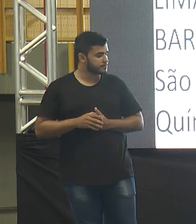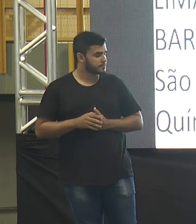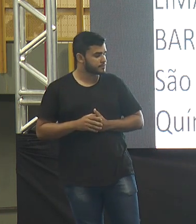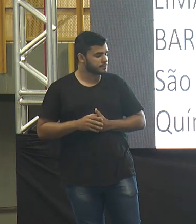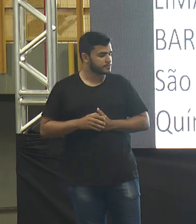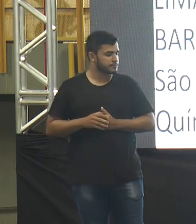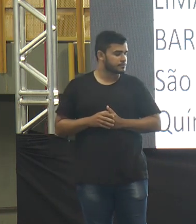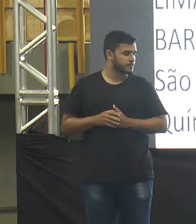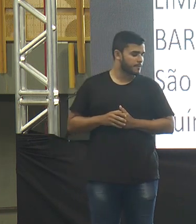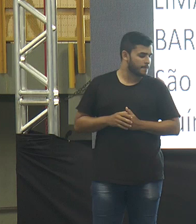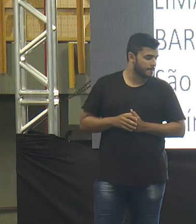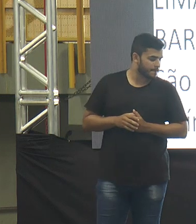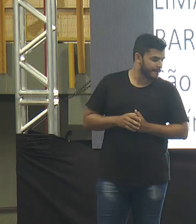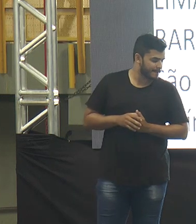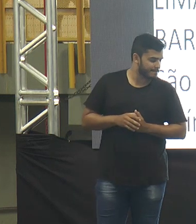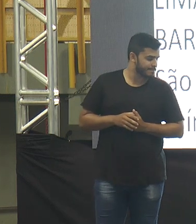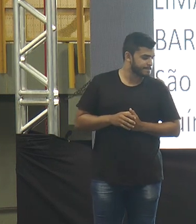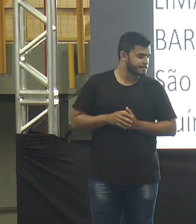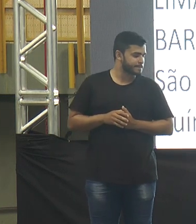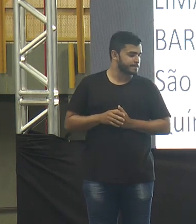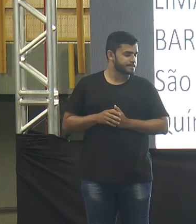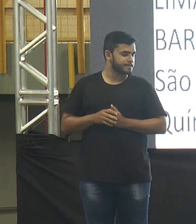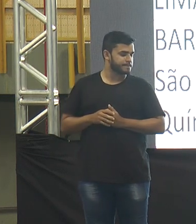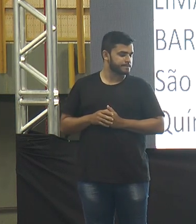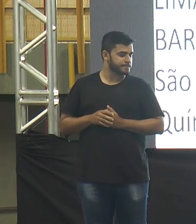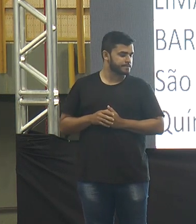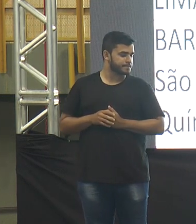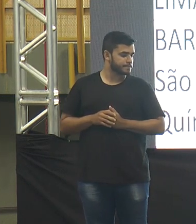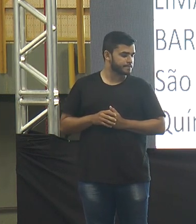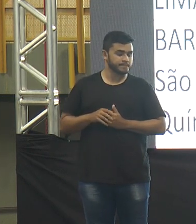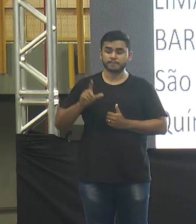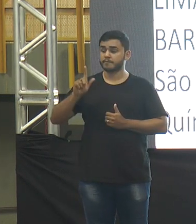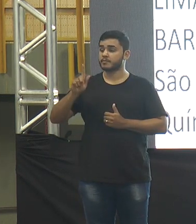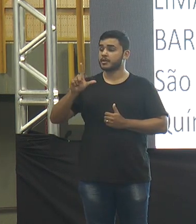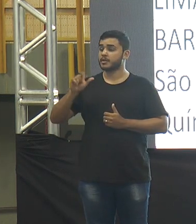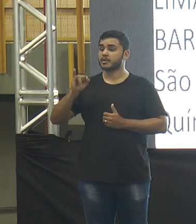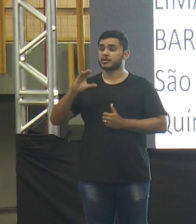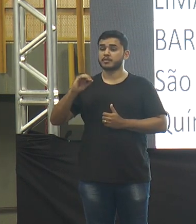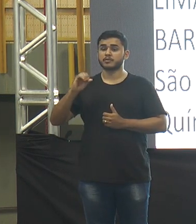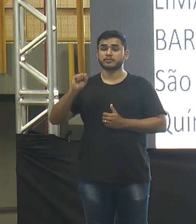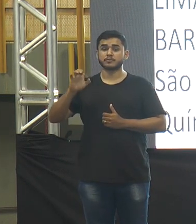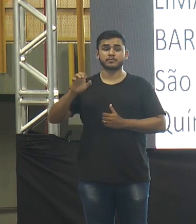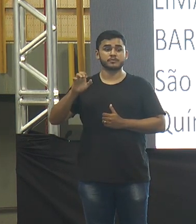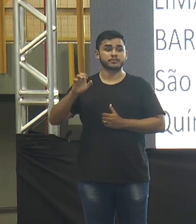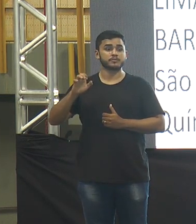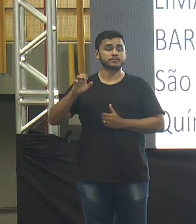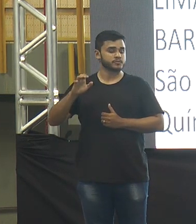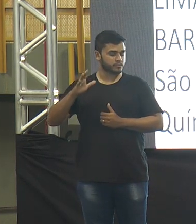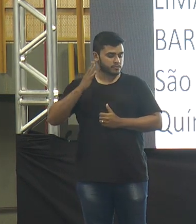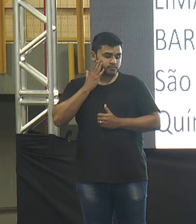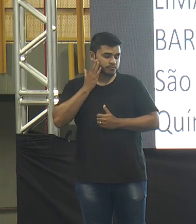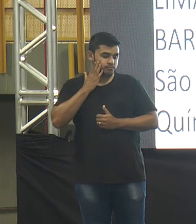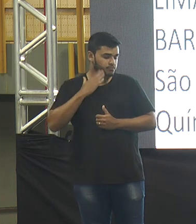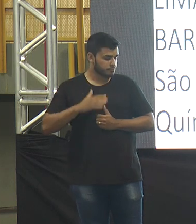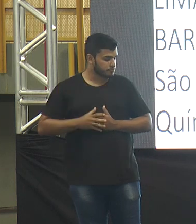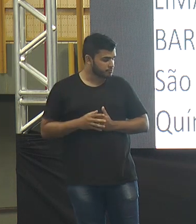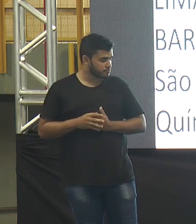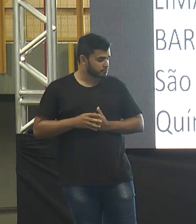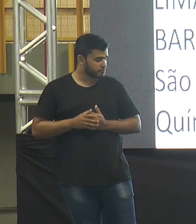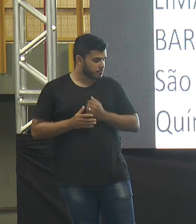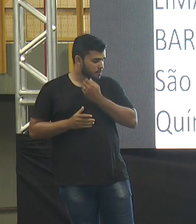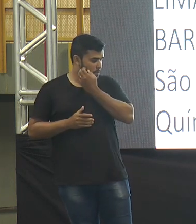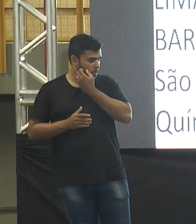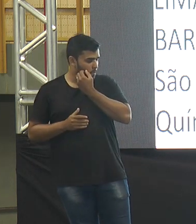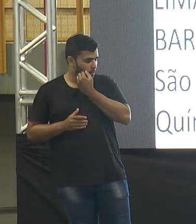C6H12O6. Quanto é que pesa a glicose? Muito obrigado, maravilhoso. Quanto pega a glicose inteira na reação de